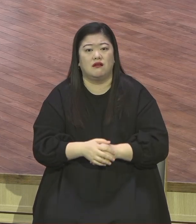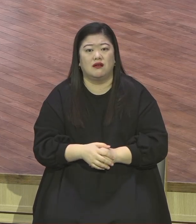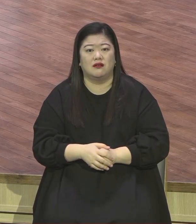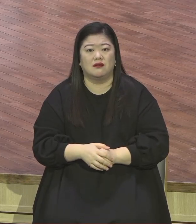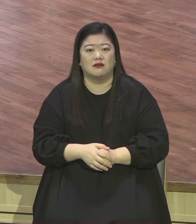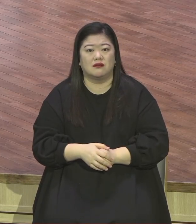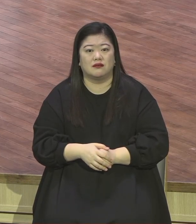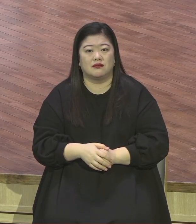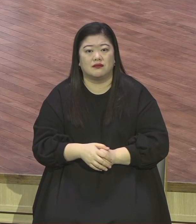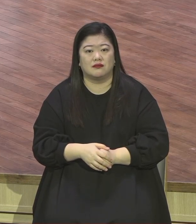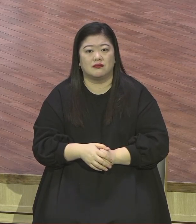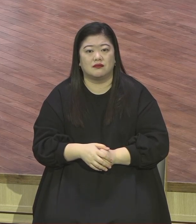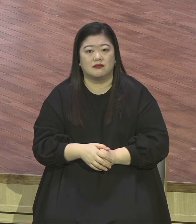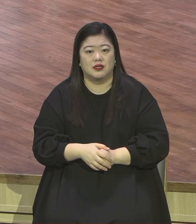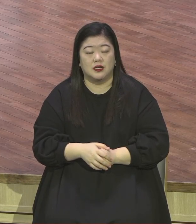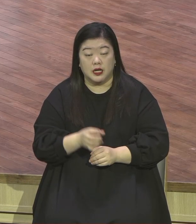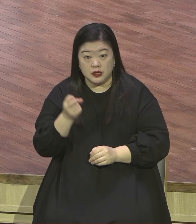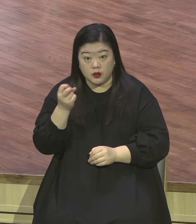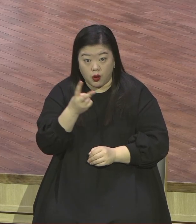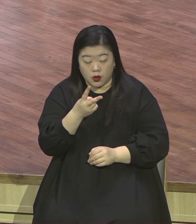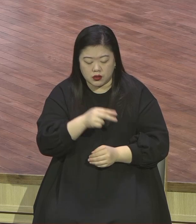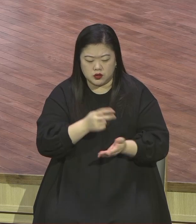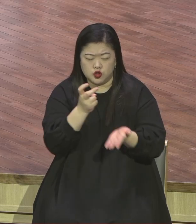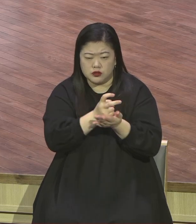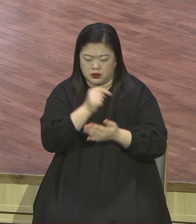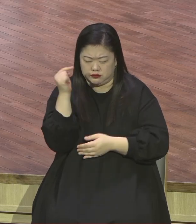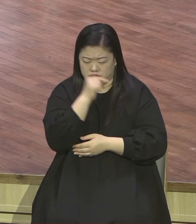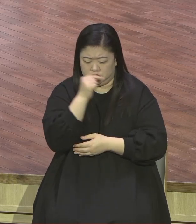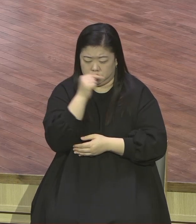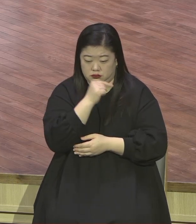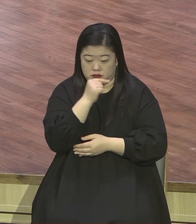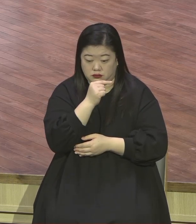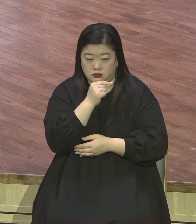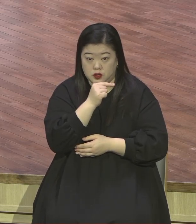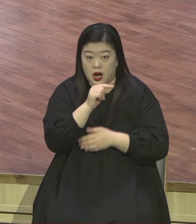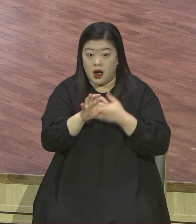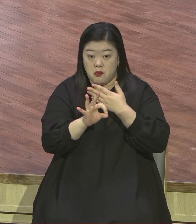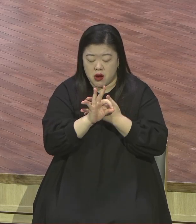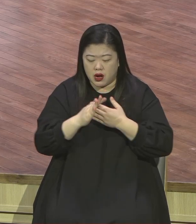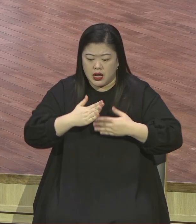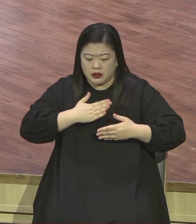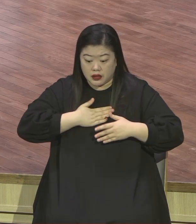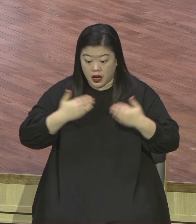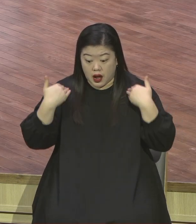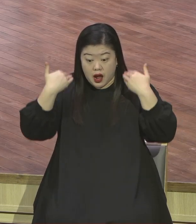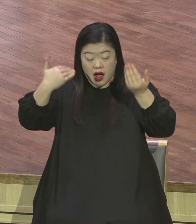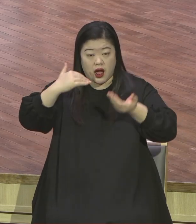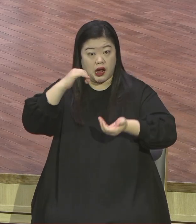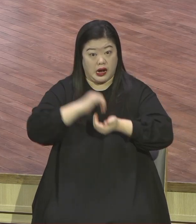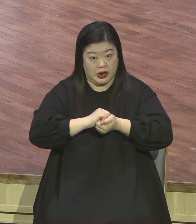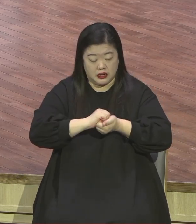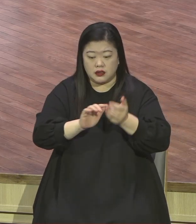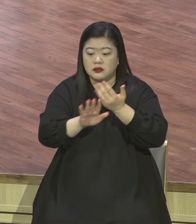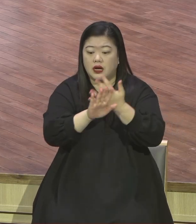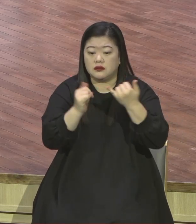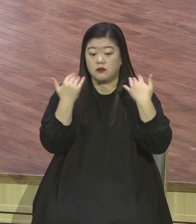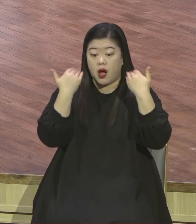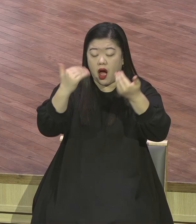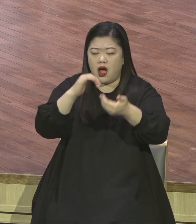이런 사람들은 서로 죽이는 겁니다. 발전이 없어요. 본인도 발전도 없고 상대도